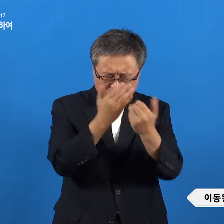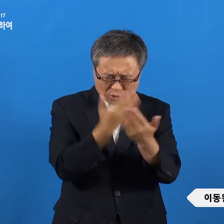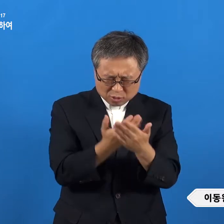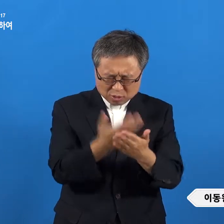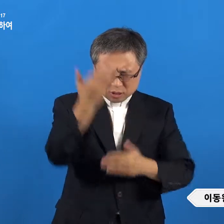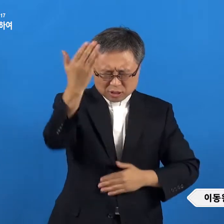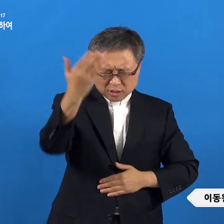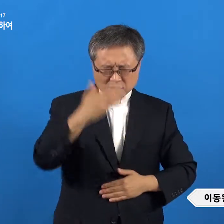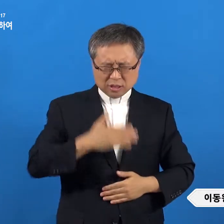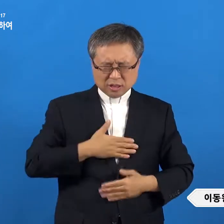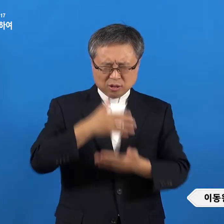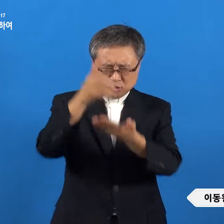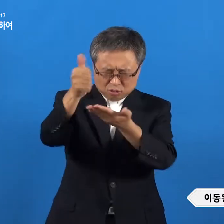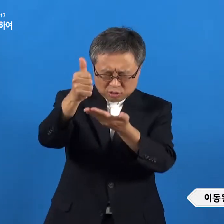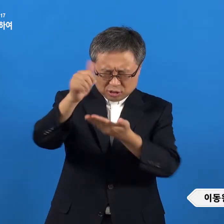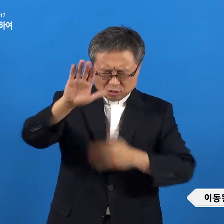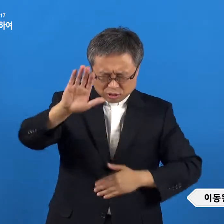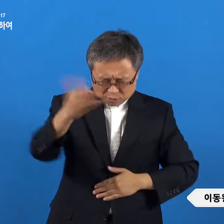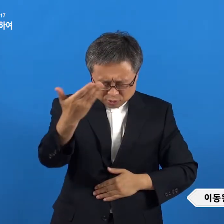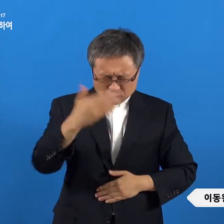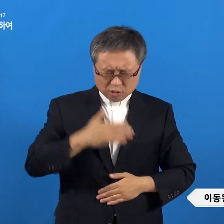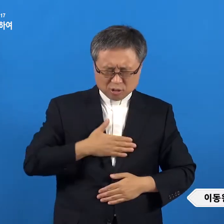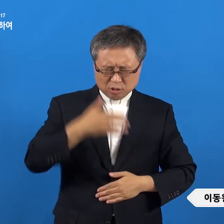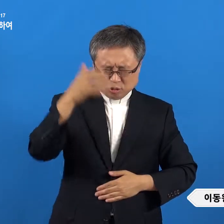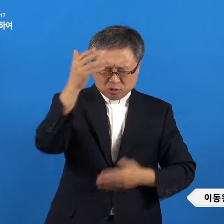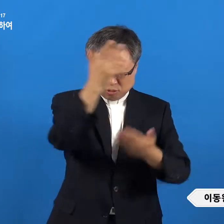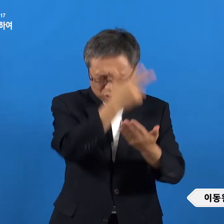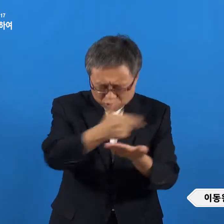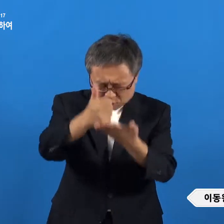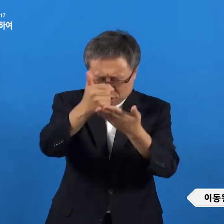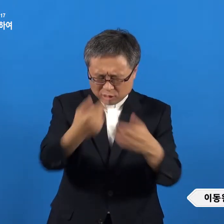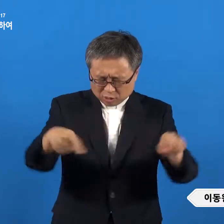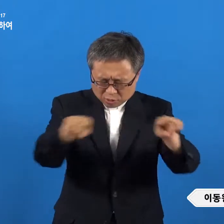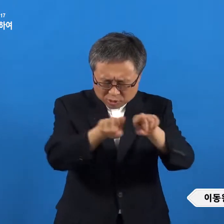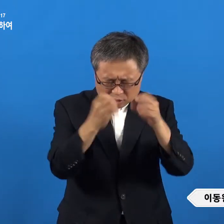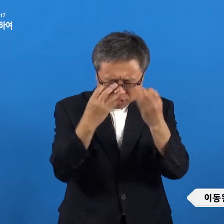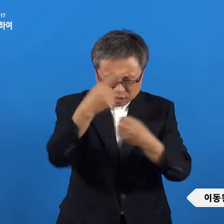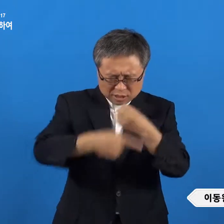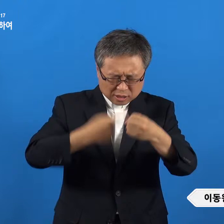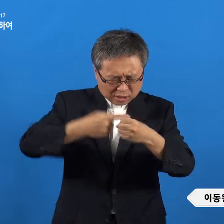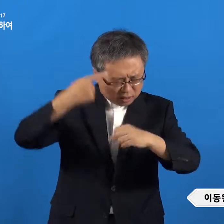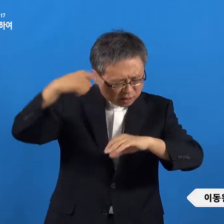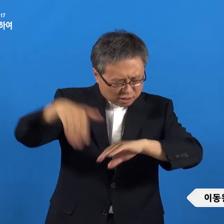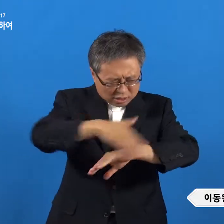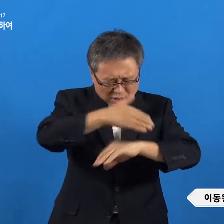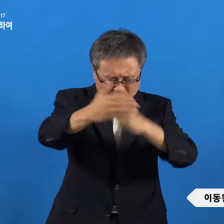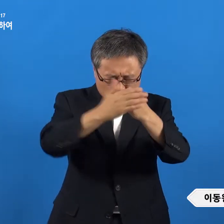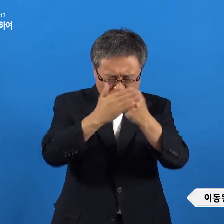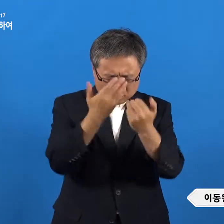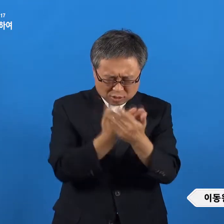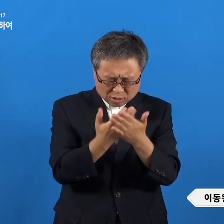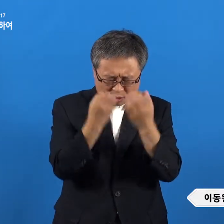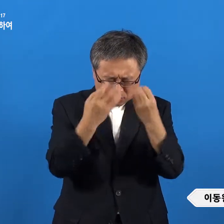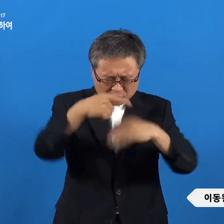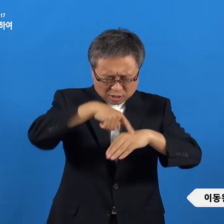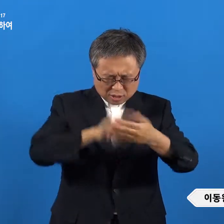나의 주인이십니다. 주님과 더불어 새해를 계획하게 도와주시옵소서. 그리고 새 마음으로 새해를 향해